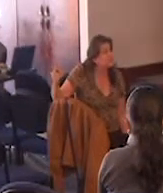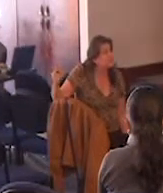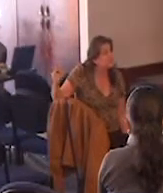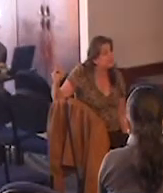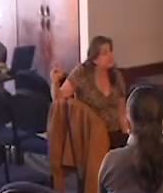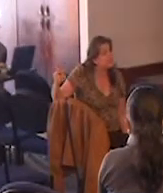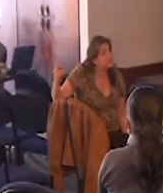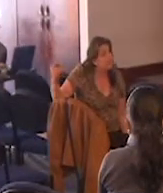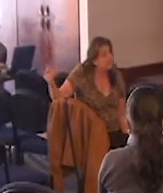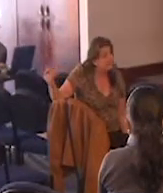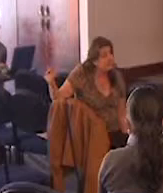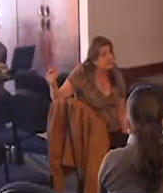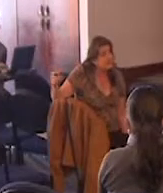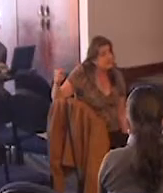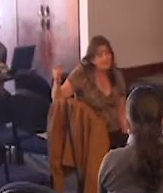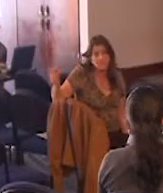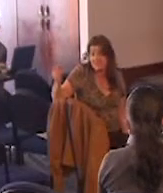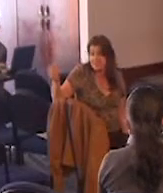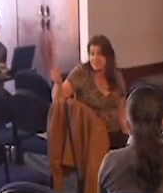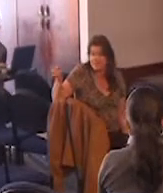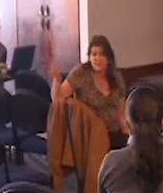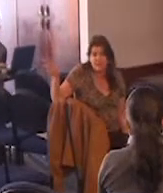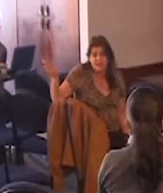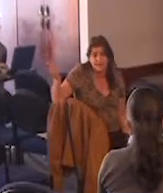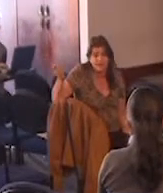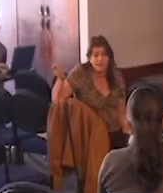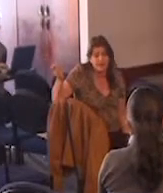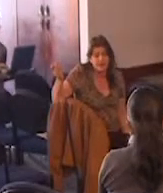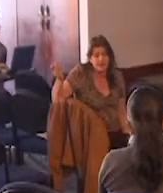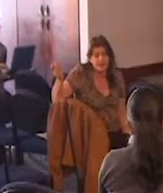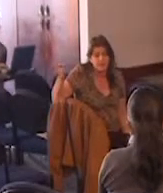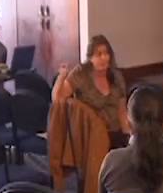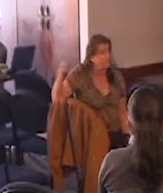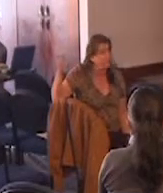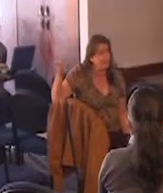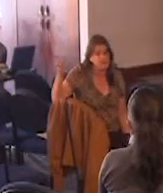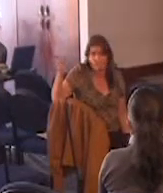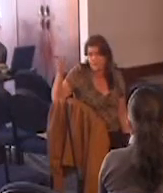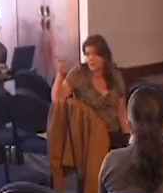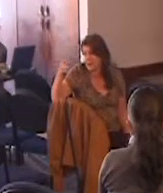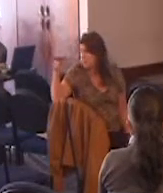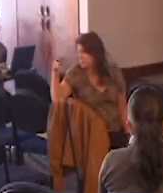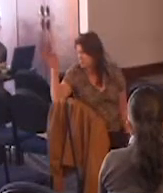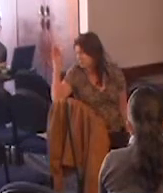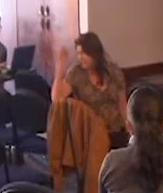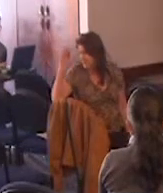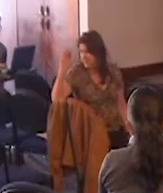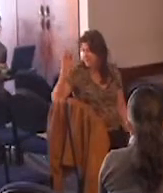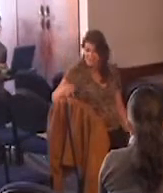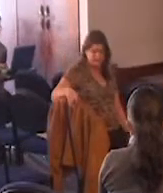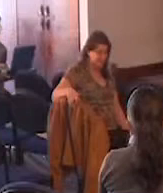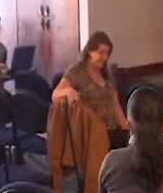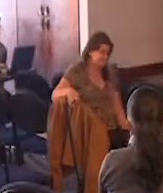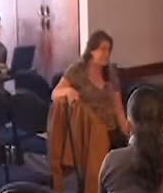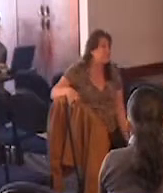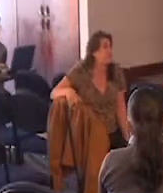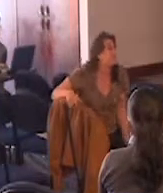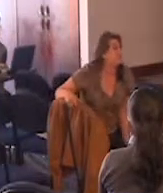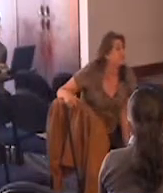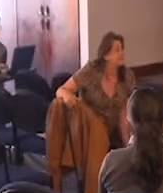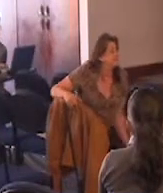unas cosas que se llaman unos sistemas que se llaman los PECs, que es las siglas en inglés de visual cambio, no